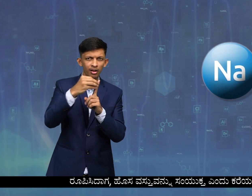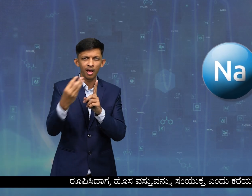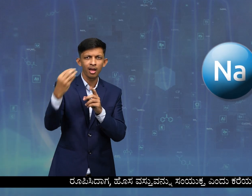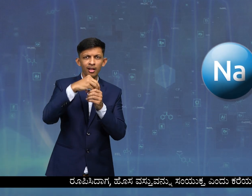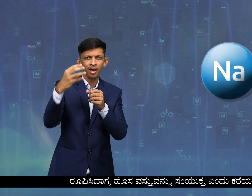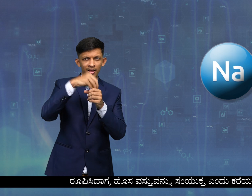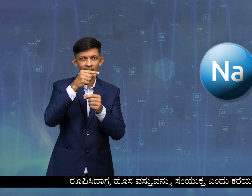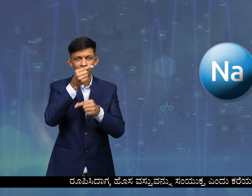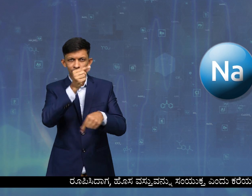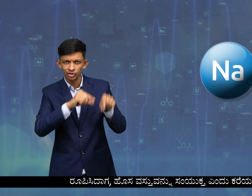ಎಂದು ಕರೆಯಲಾಗುತ್ತದೆ.